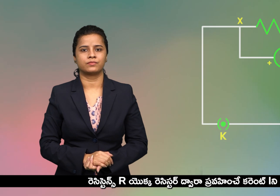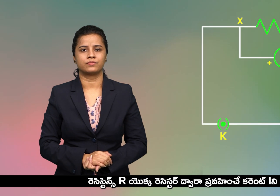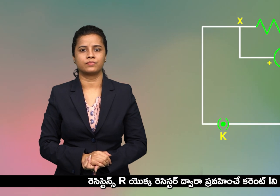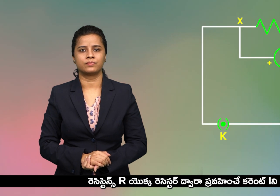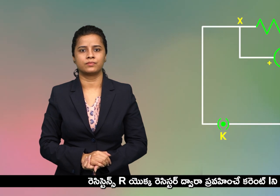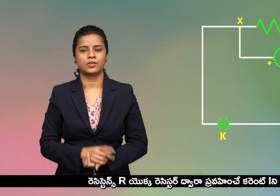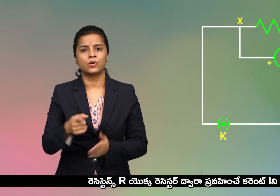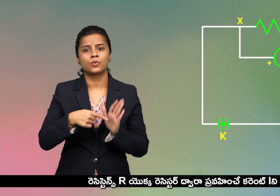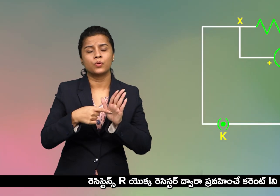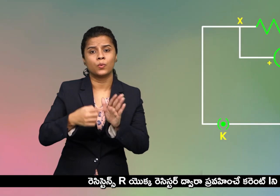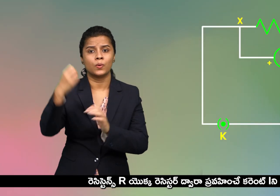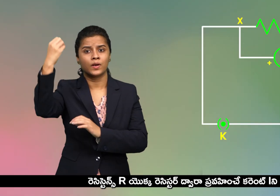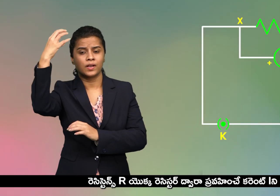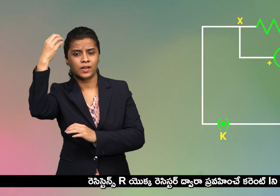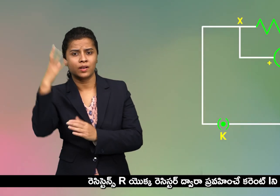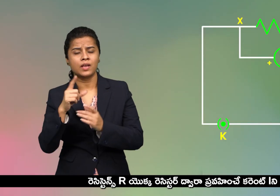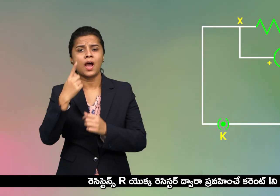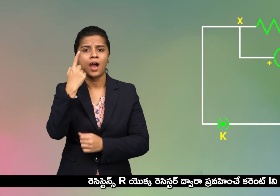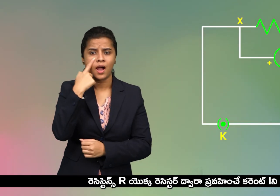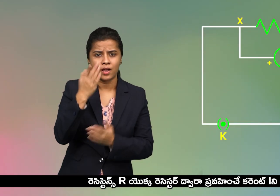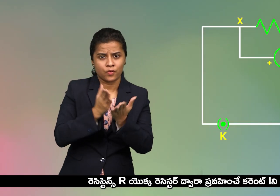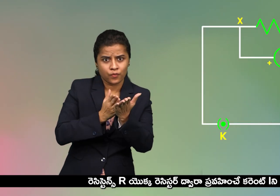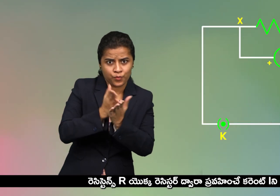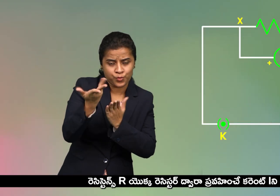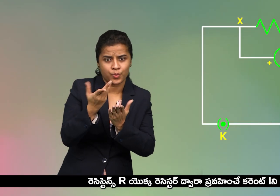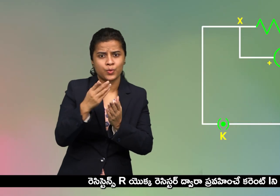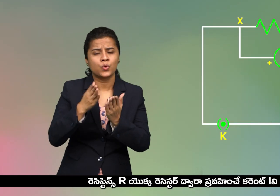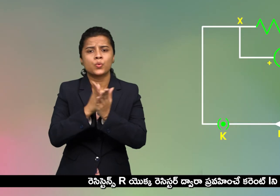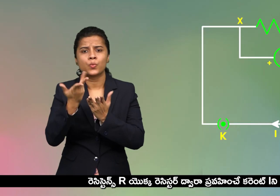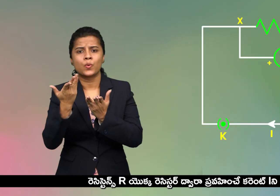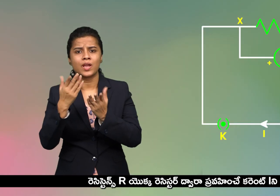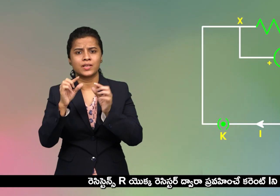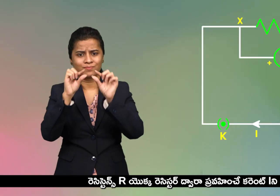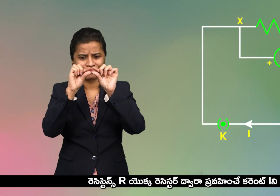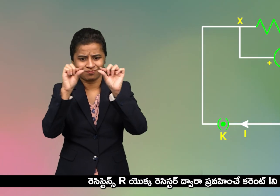రెసిస్టెన్స్ R యొక్క రెసిస్టర్ ద్వారా ప్రవహించే కరెంట్ 1ని పరిగణించండి.